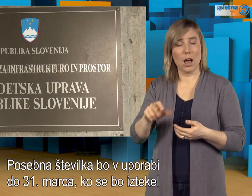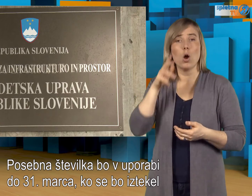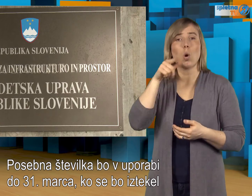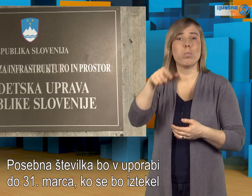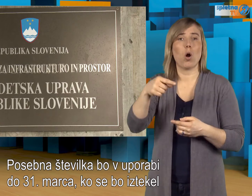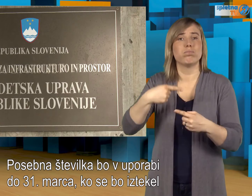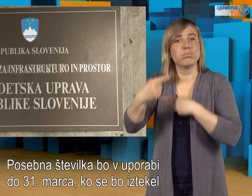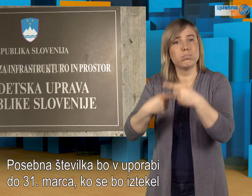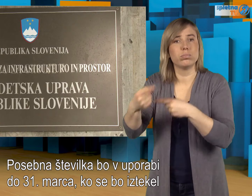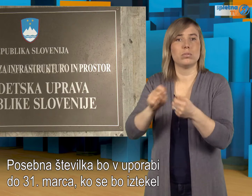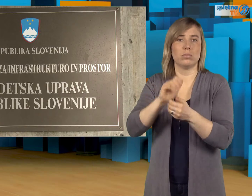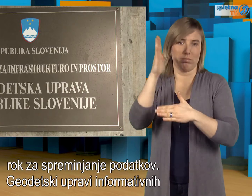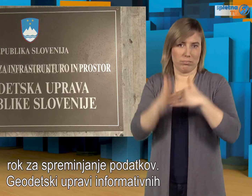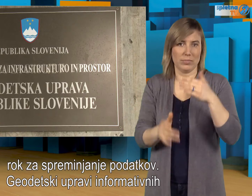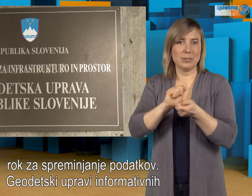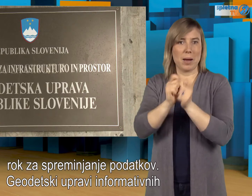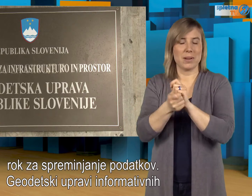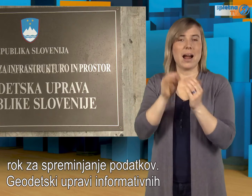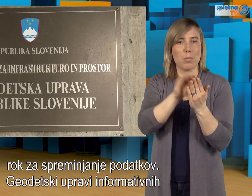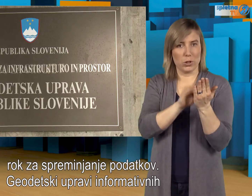iztekel rok za spreminjanje podatkov.